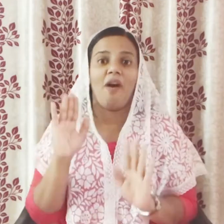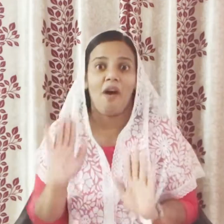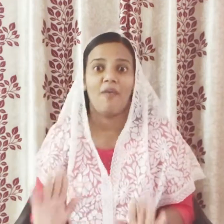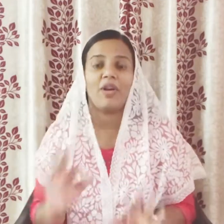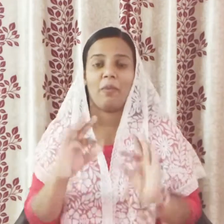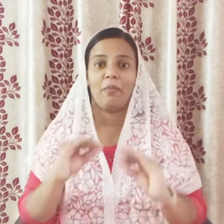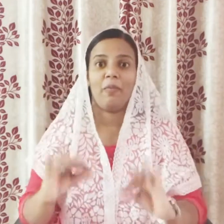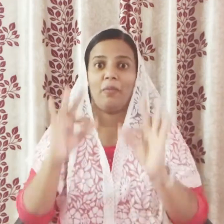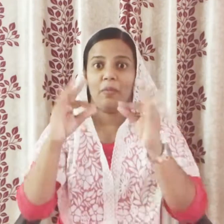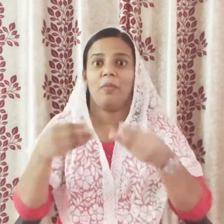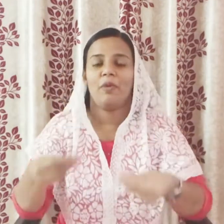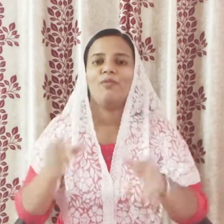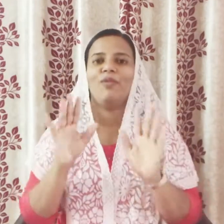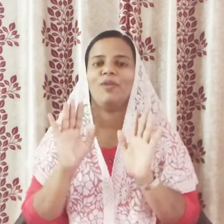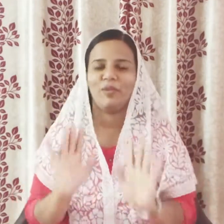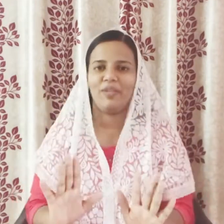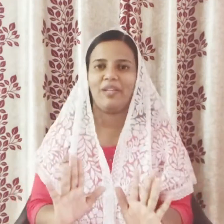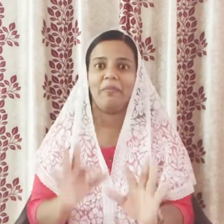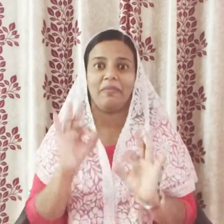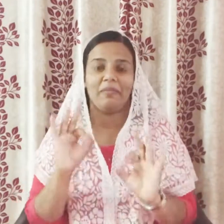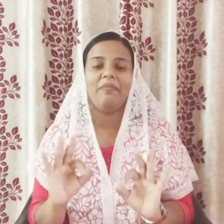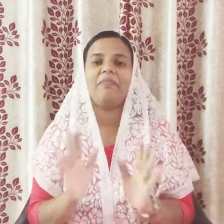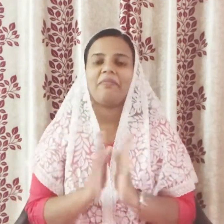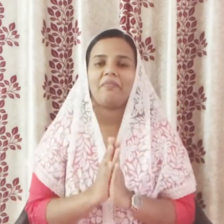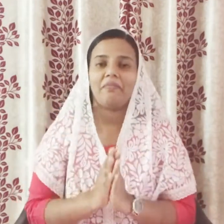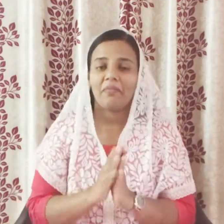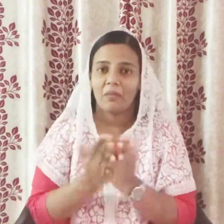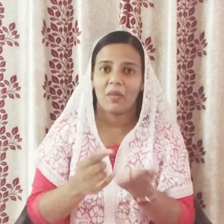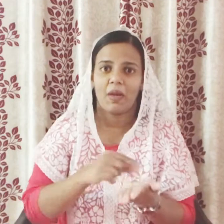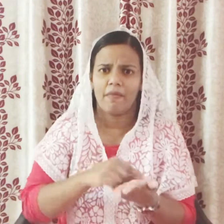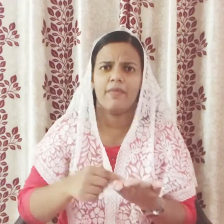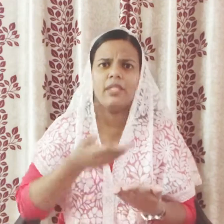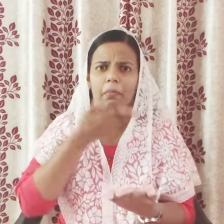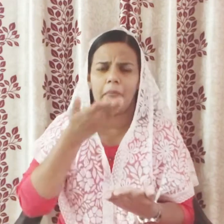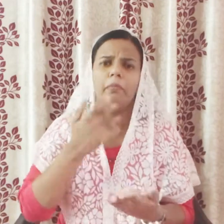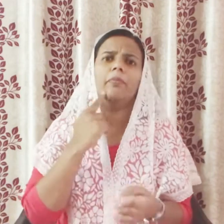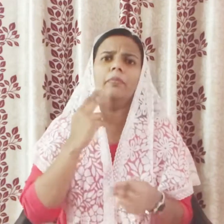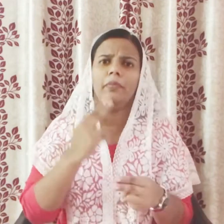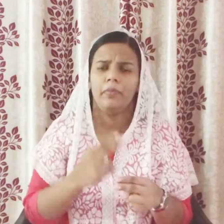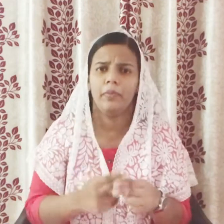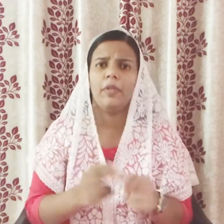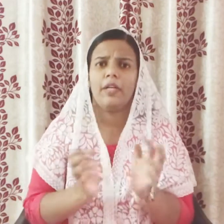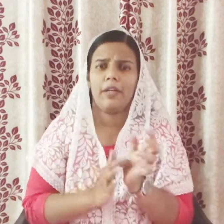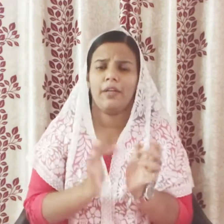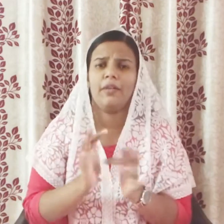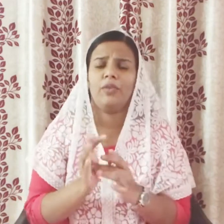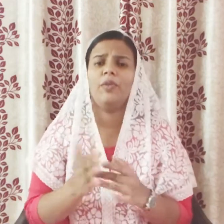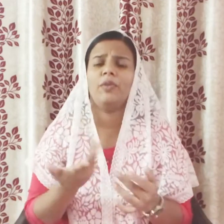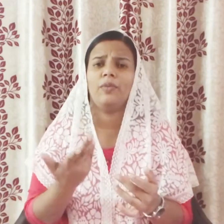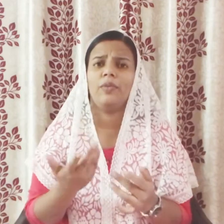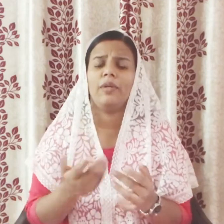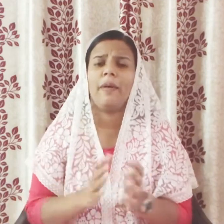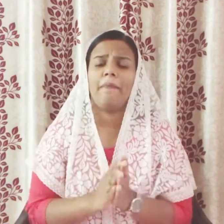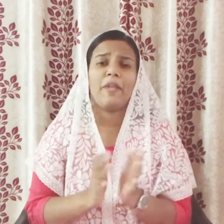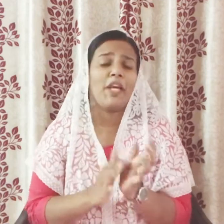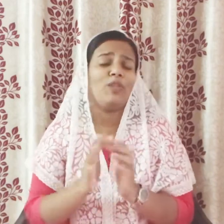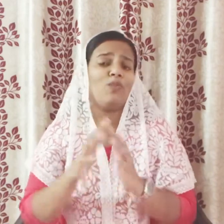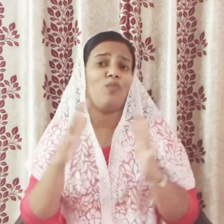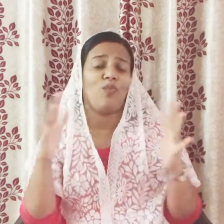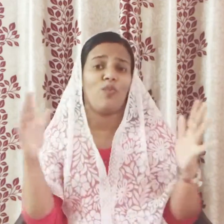അവരുണരുന്നത് നിത്യമായ മാനത്തിന് വേണ്ടിയാണ് ഉണരുന്നത്. അപ്പോൾ പ്രിയപ്പെട്ടവരെ, വേദപുസ്തകം പഠിക്കുമ്പോൾ നമ്മളെ കർത്താവ് ഏറ്റവും